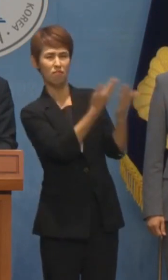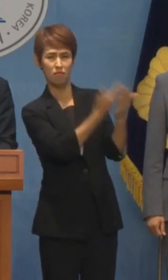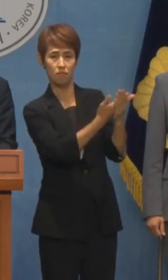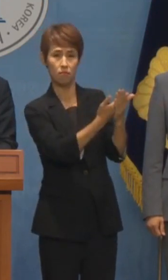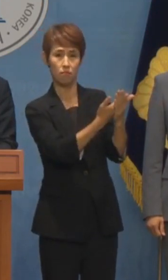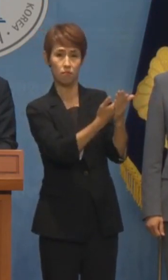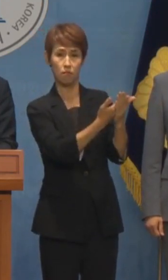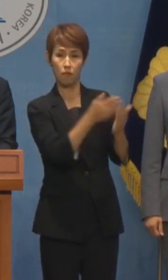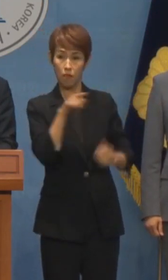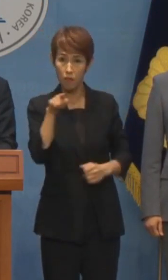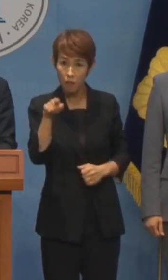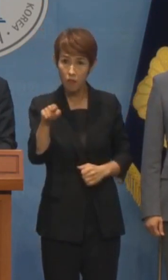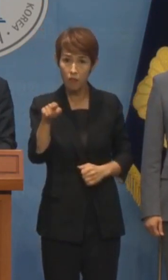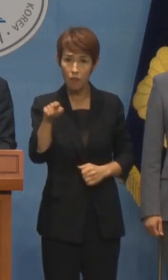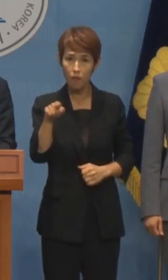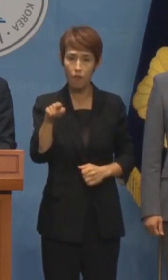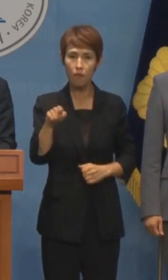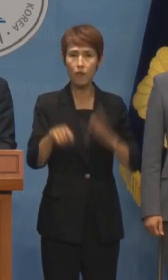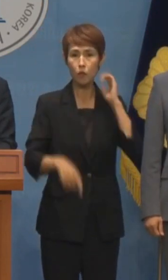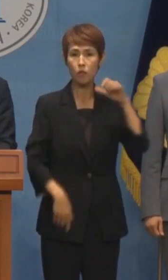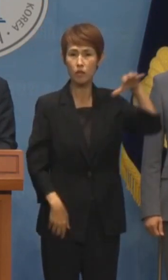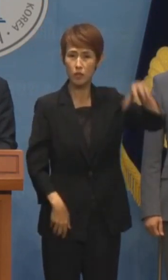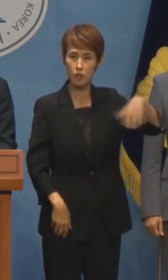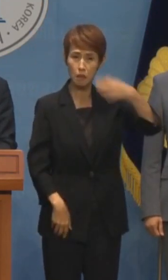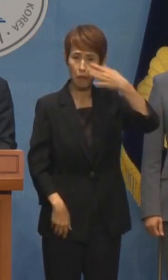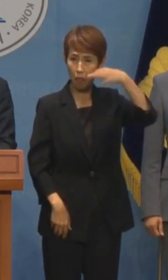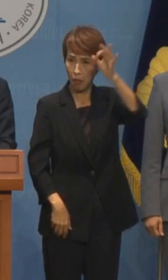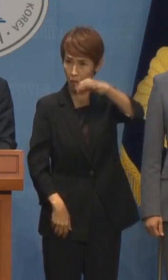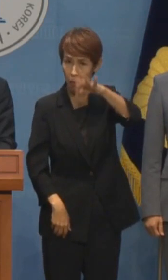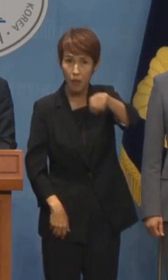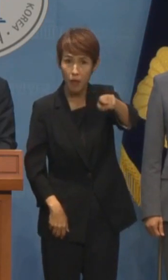청원 청문회가 대통령실은 우습습니까?